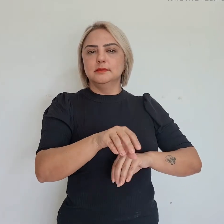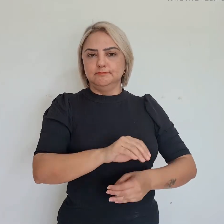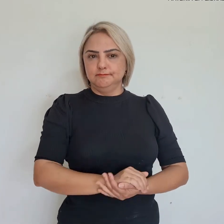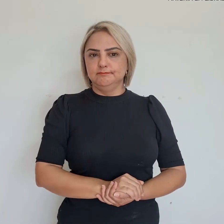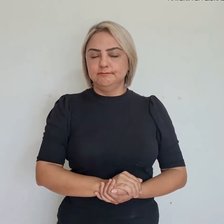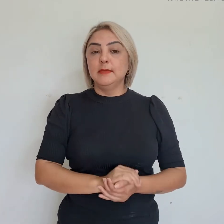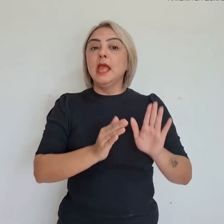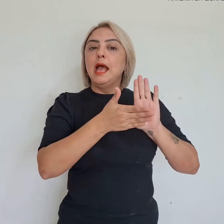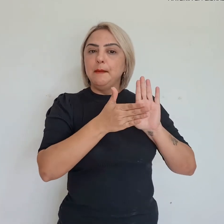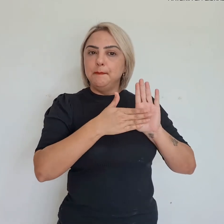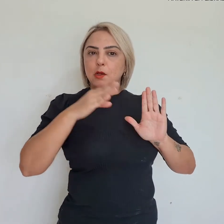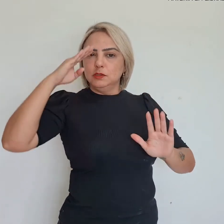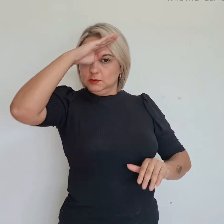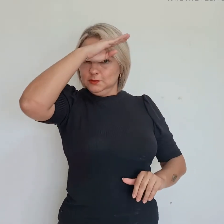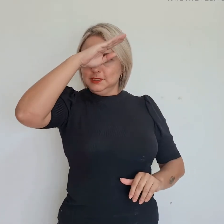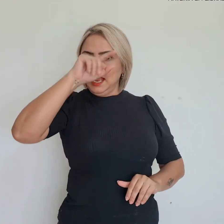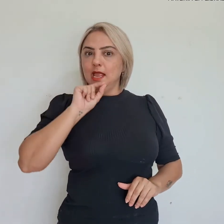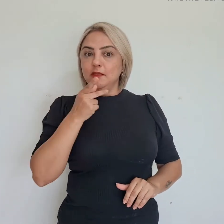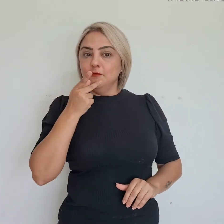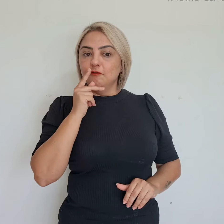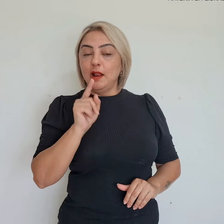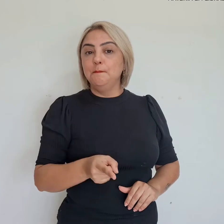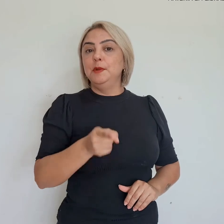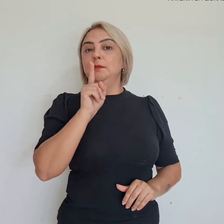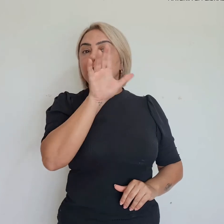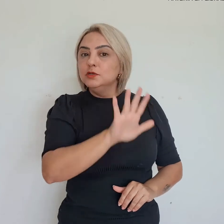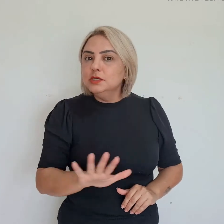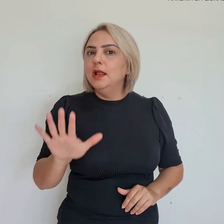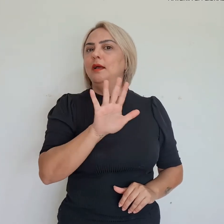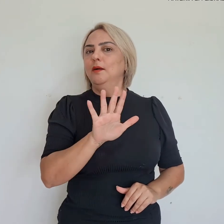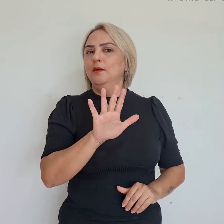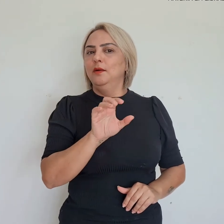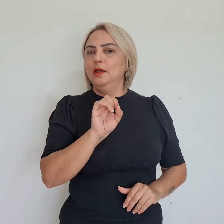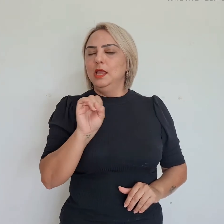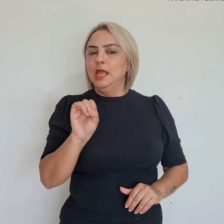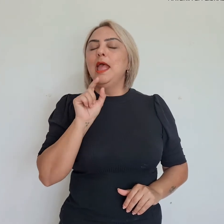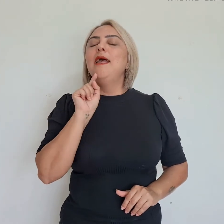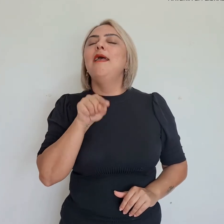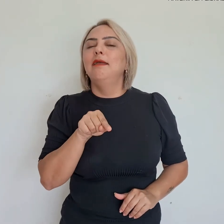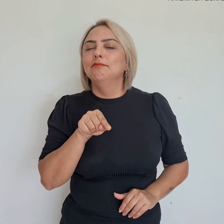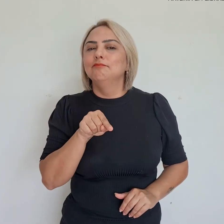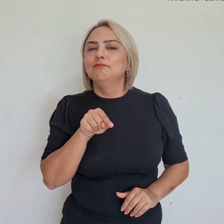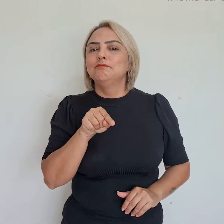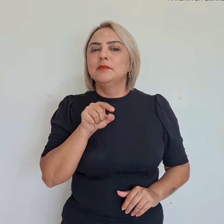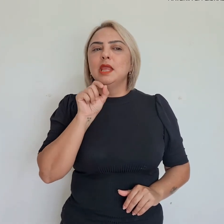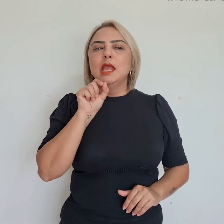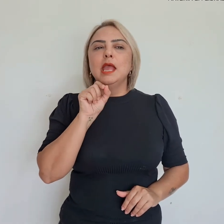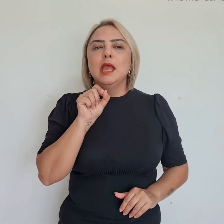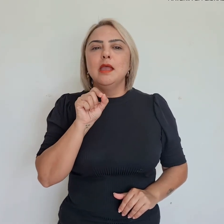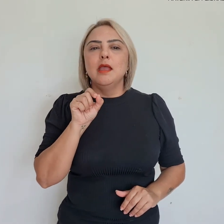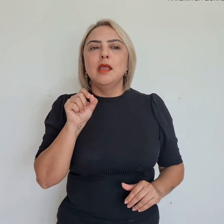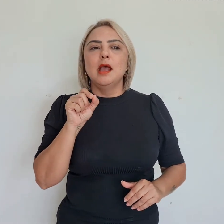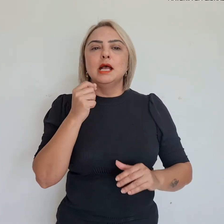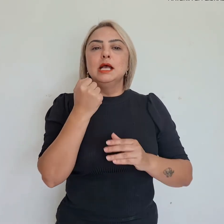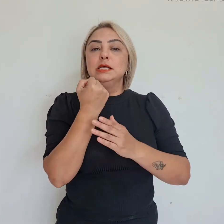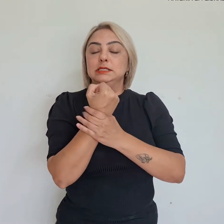pauta dele, e vou falar primeiro geral, se dá em cima da questão da segurança pública